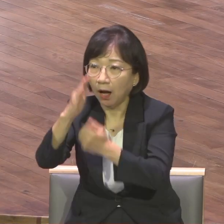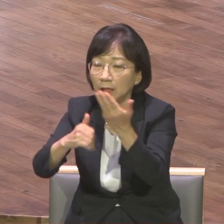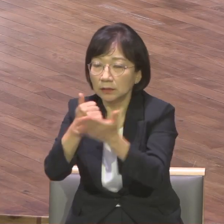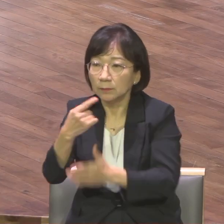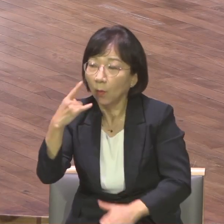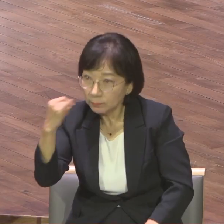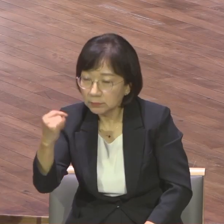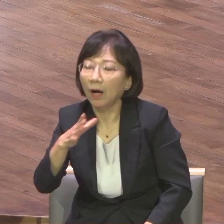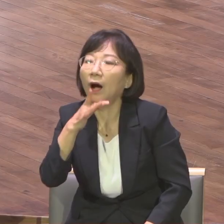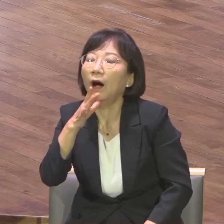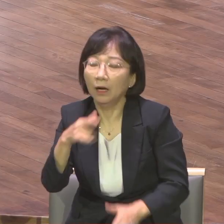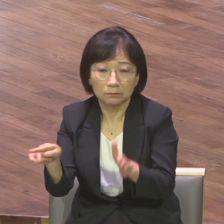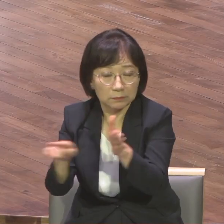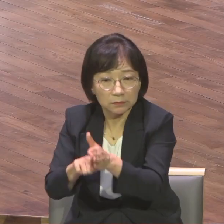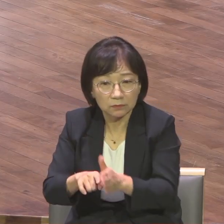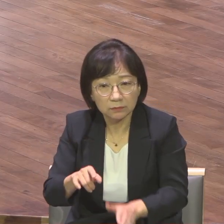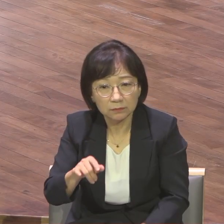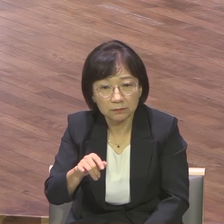있다니까요.